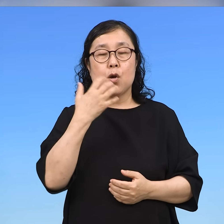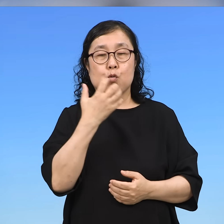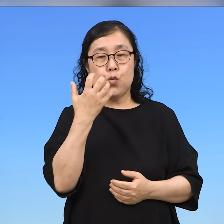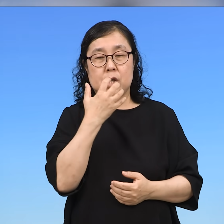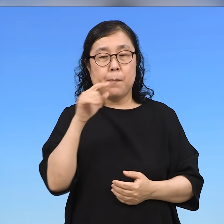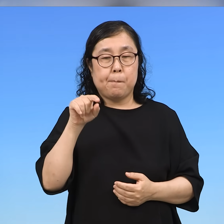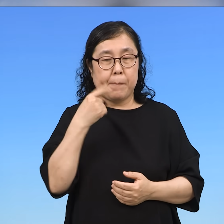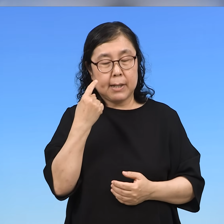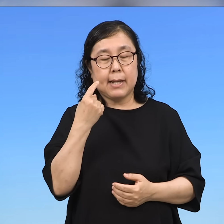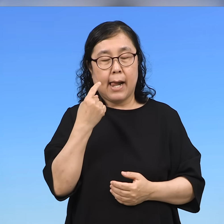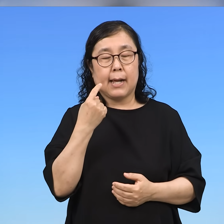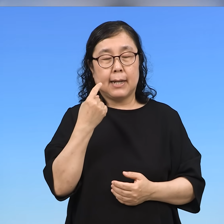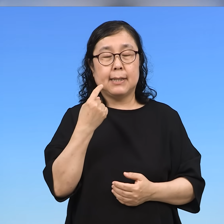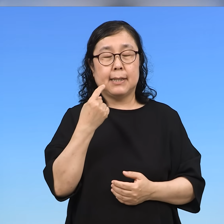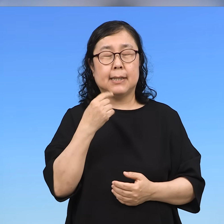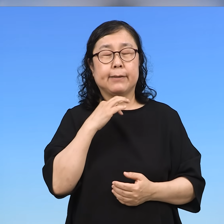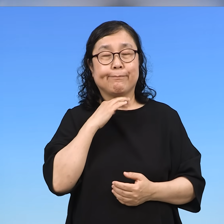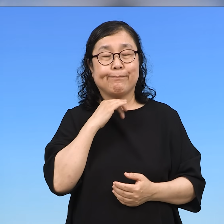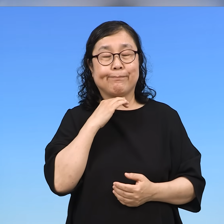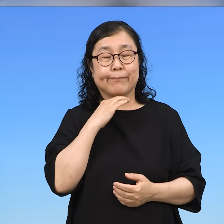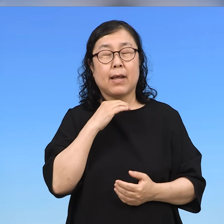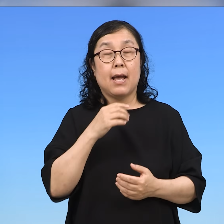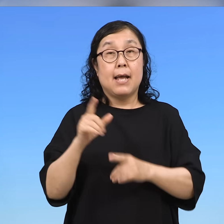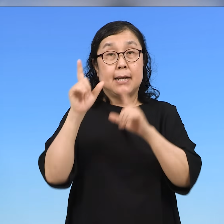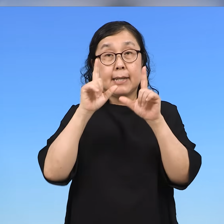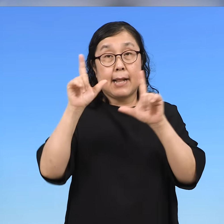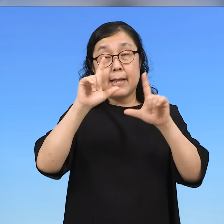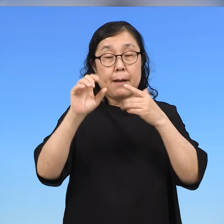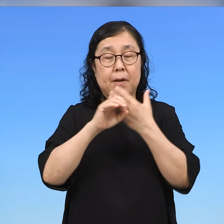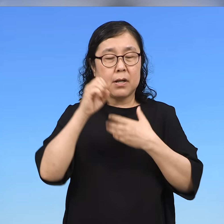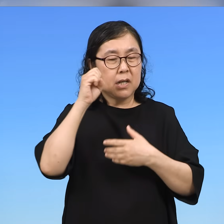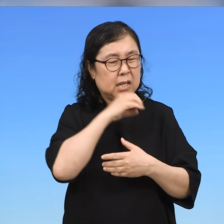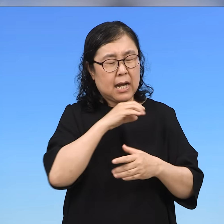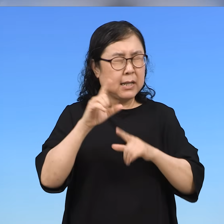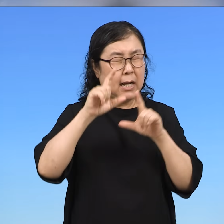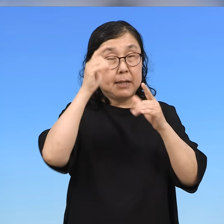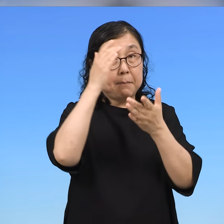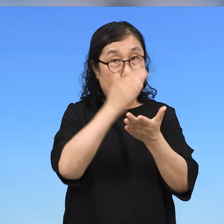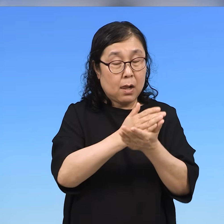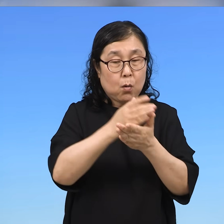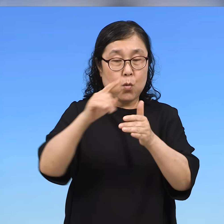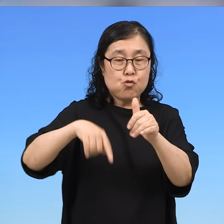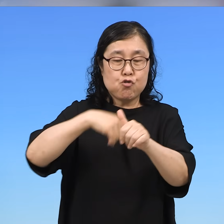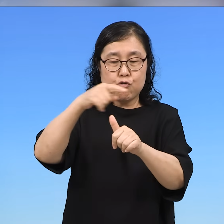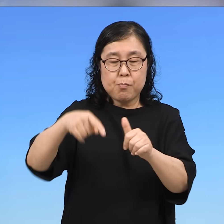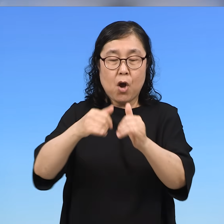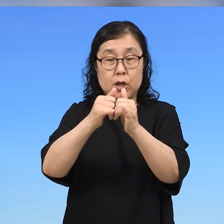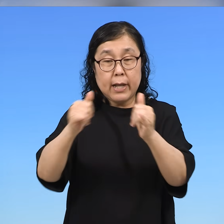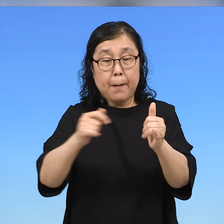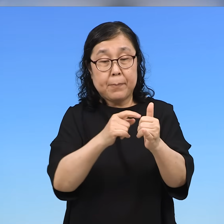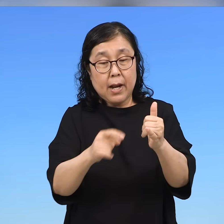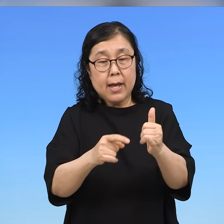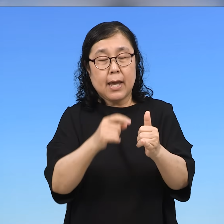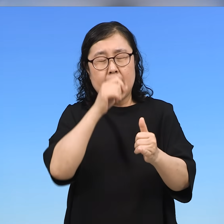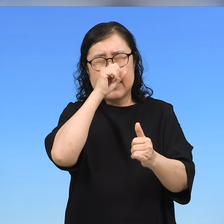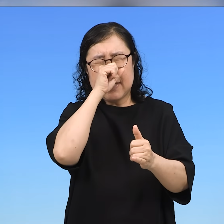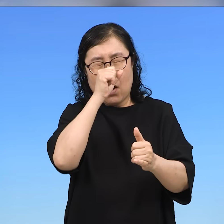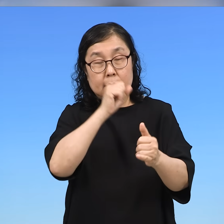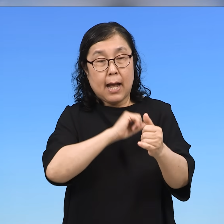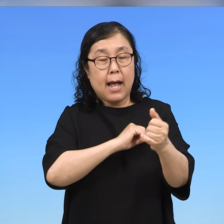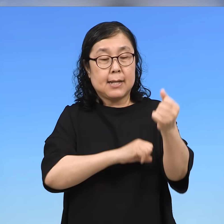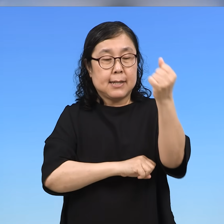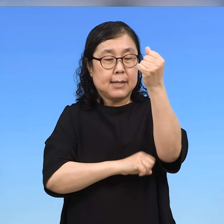90살까지 살고 100살까지 살아야 한다면 그저 사는 게 아니라 주변 사람들에게 선한